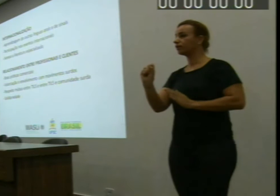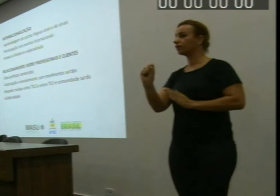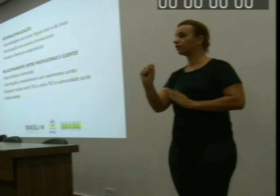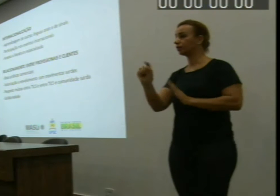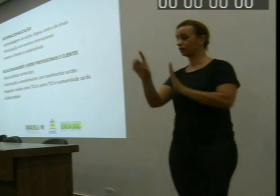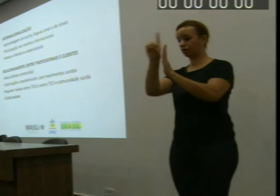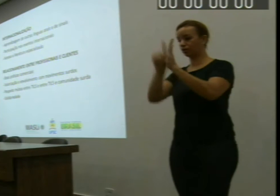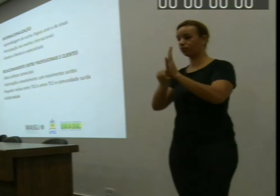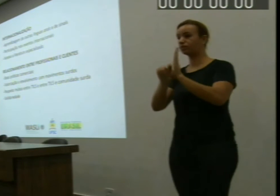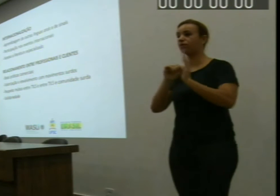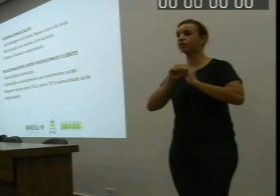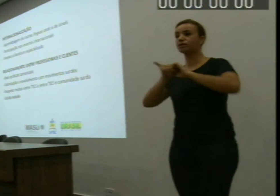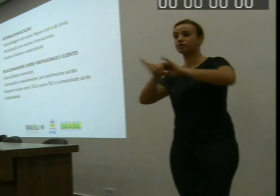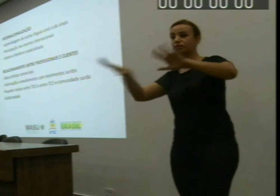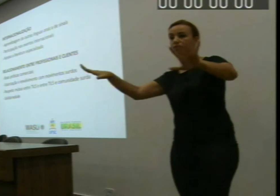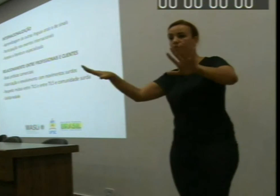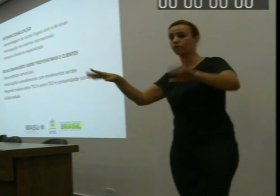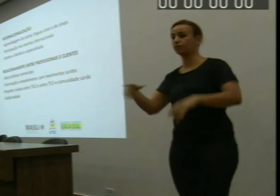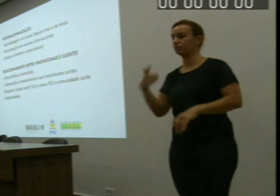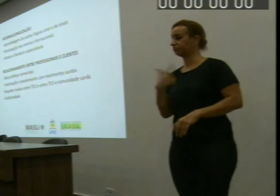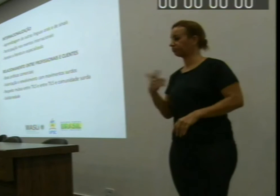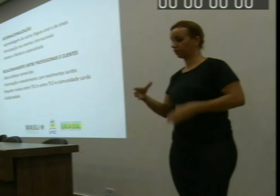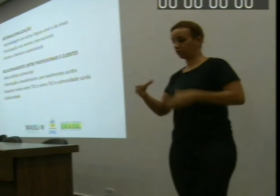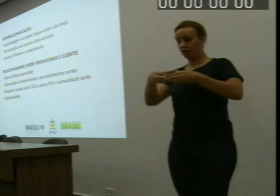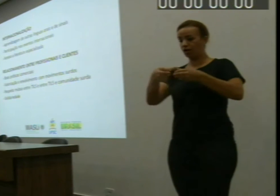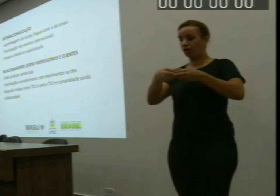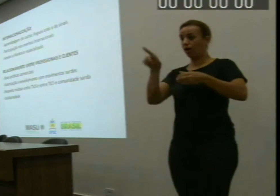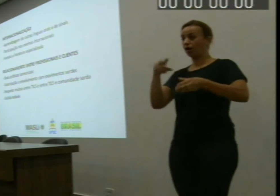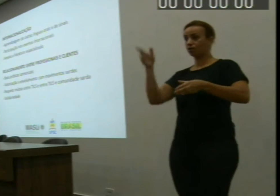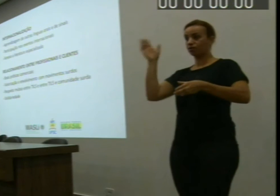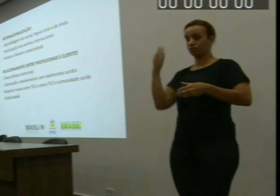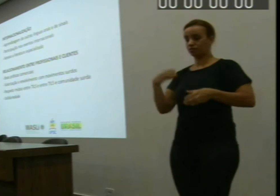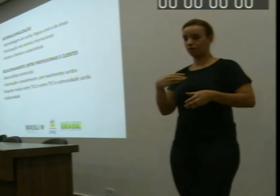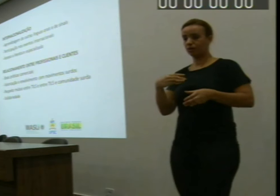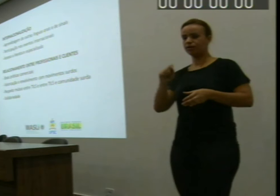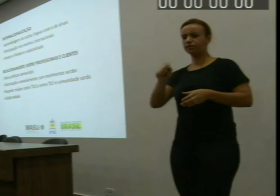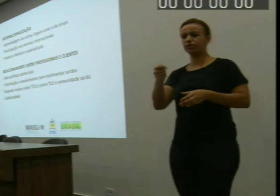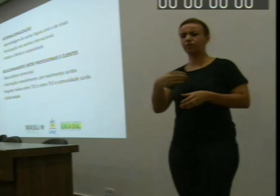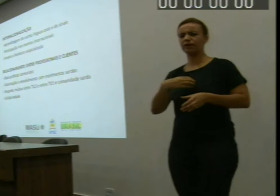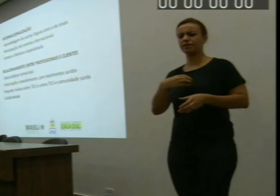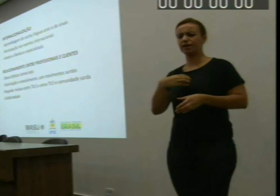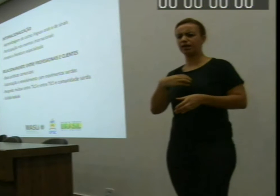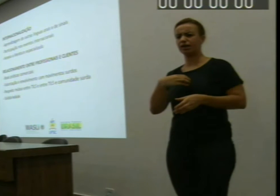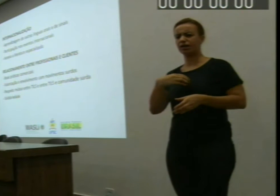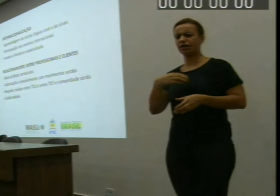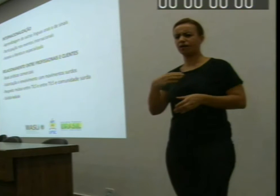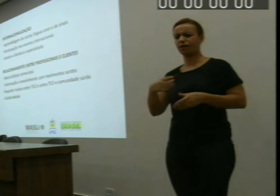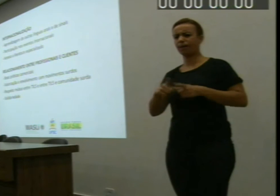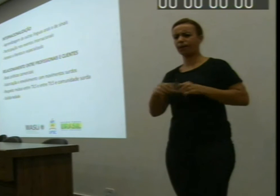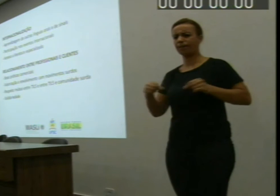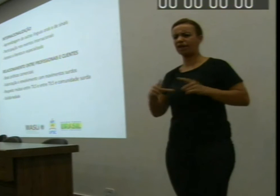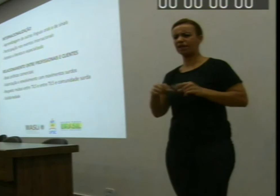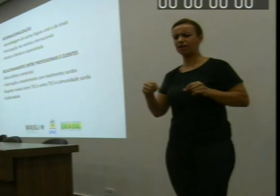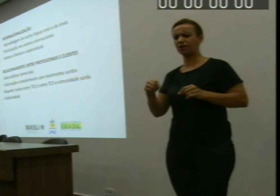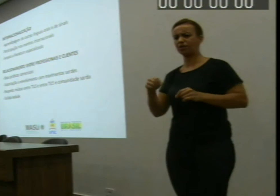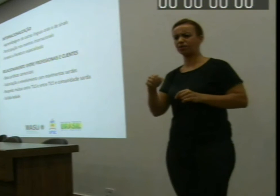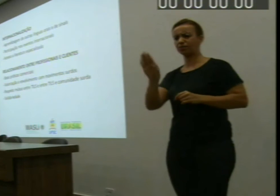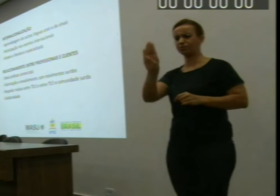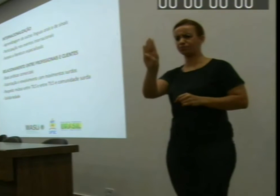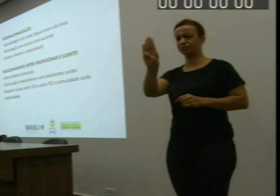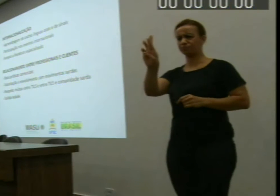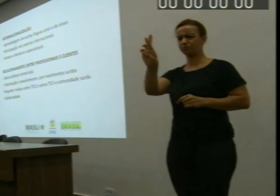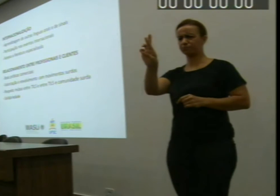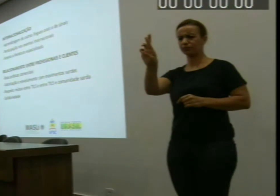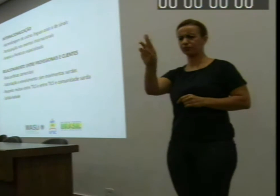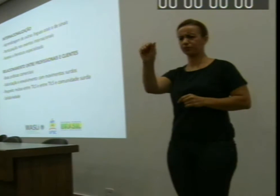decreto não passa pelo congresso nacional Então a gente vai propor alteração de alguns aspectos e com certeza a gente vai abrir um